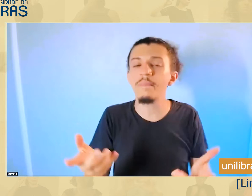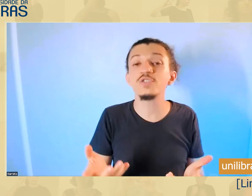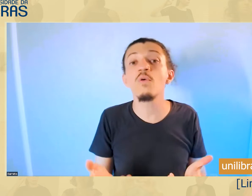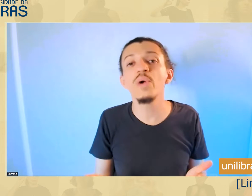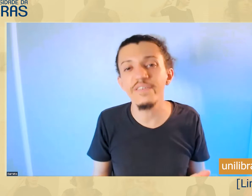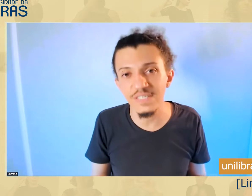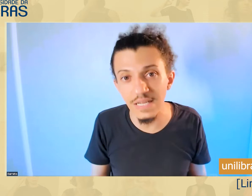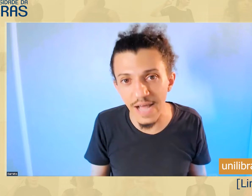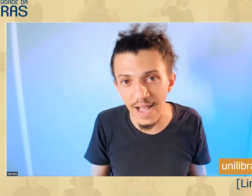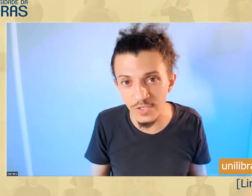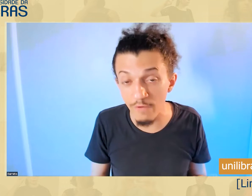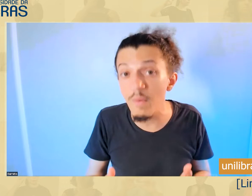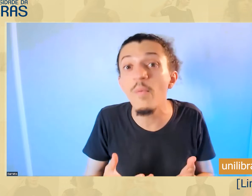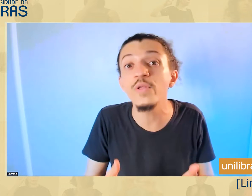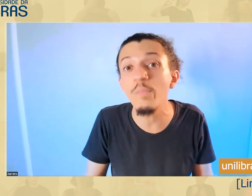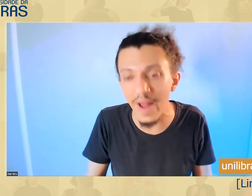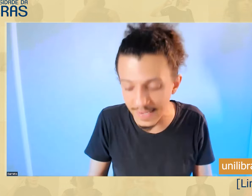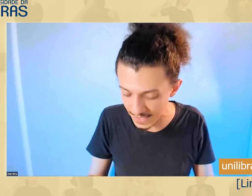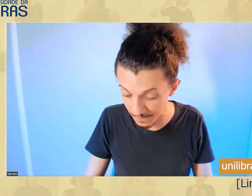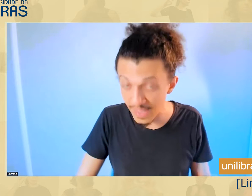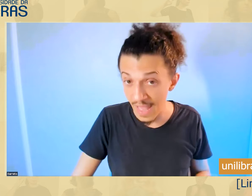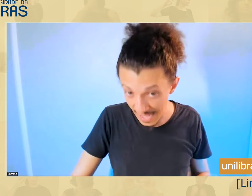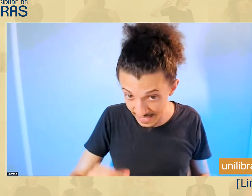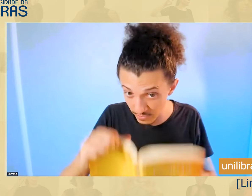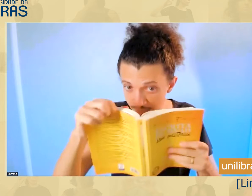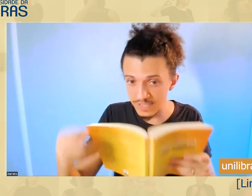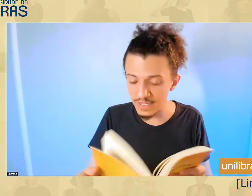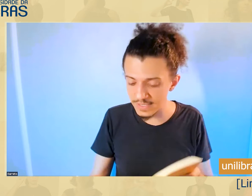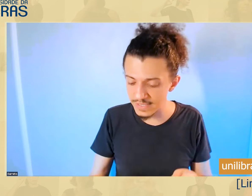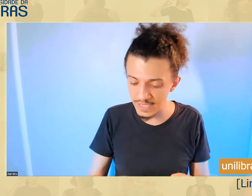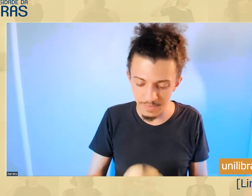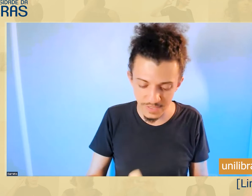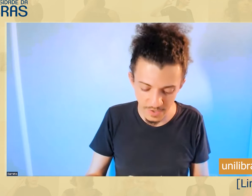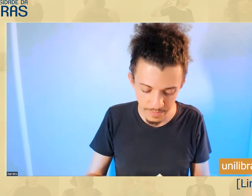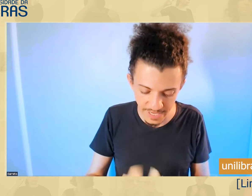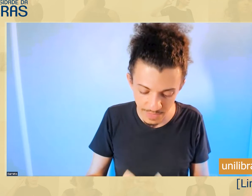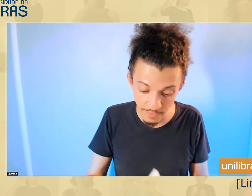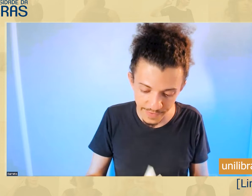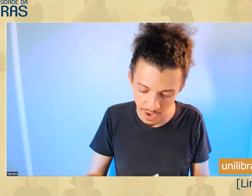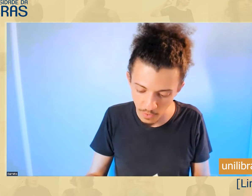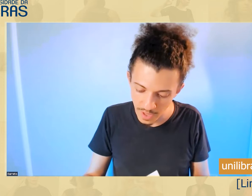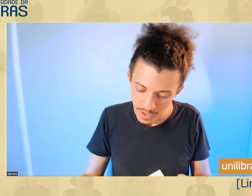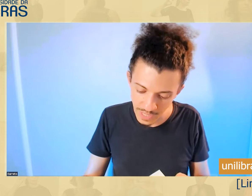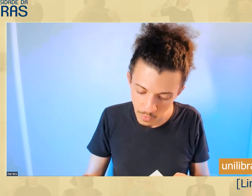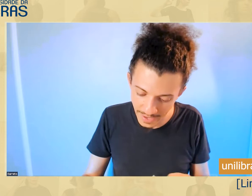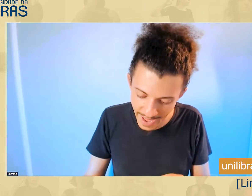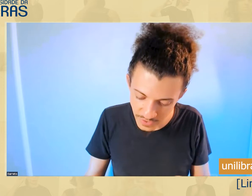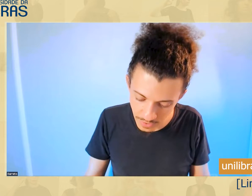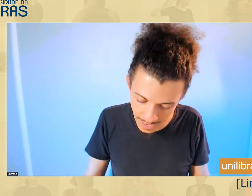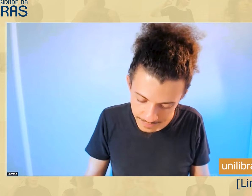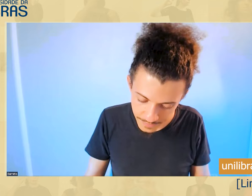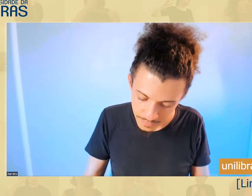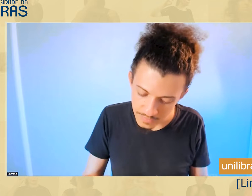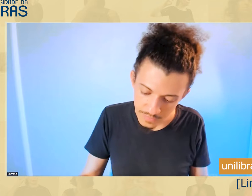na sua mente com muita facilidade, de uma forma muito prática. Aqui no livro Escrita de Sinais Sem Mistérios mesmo, lá no final, tem um